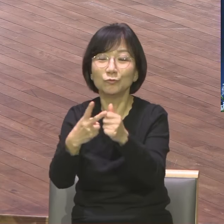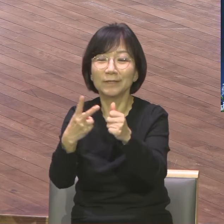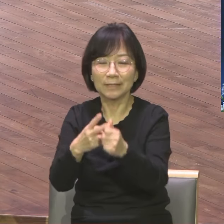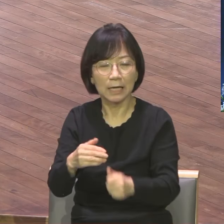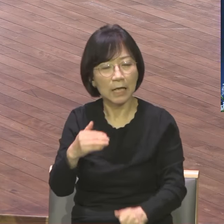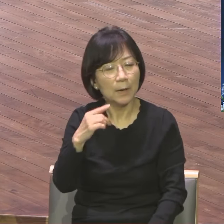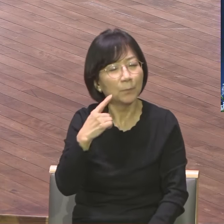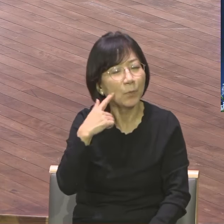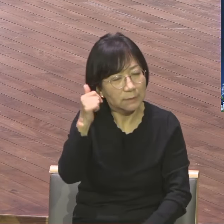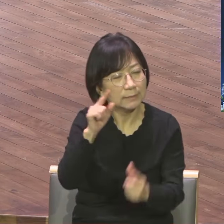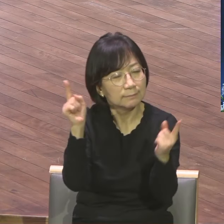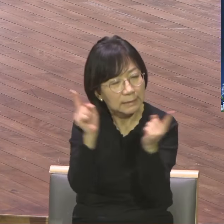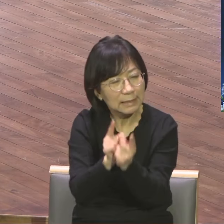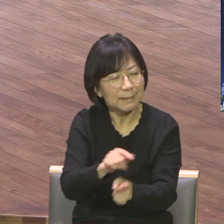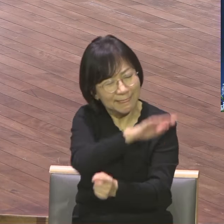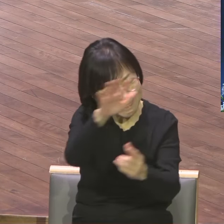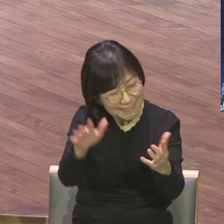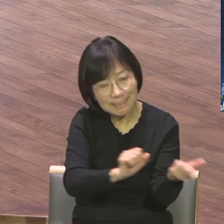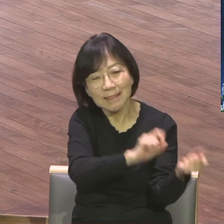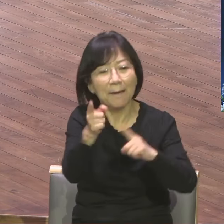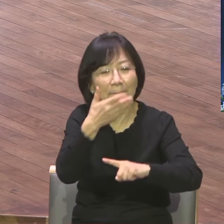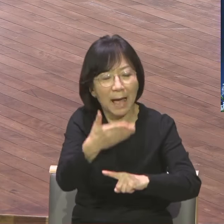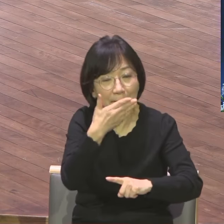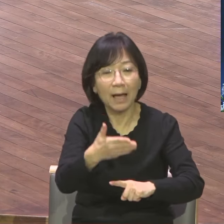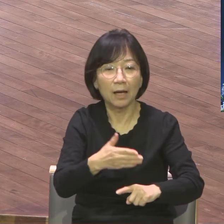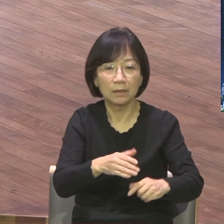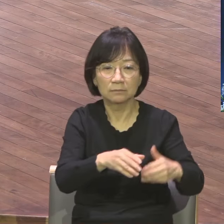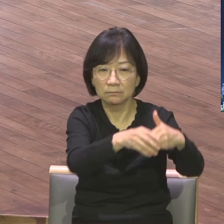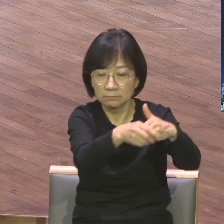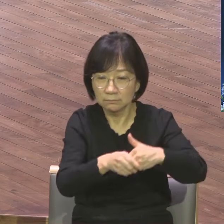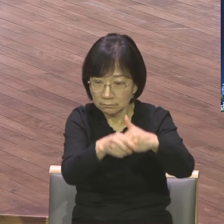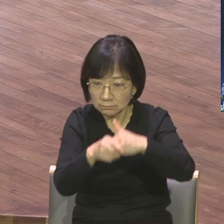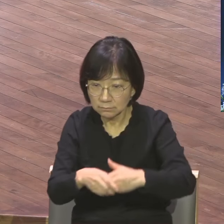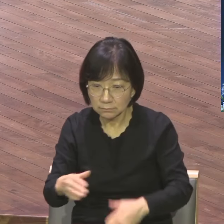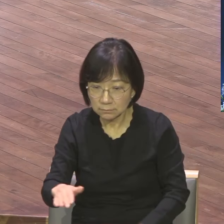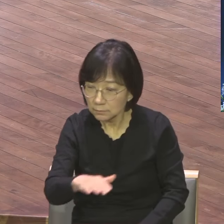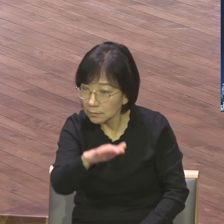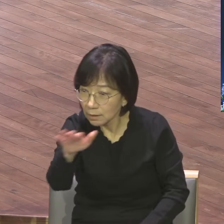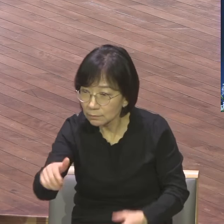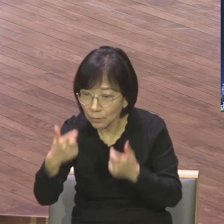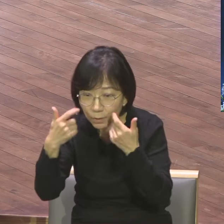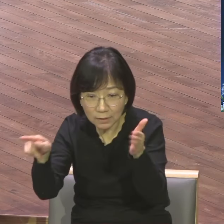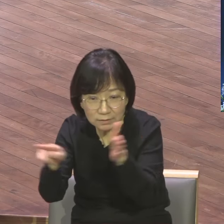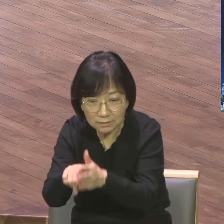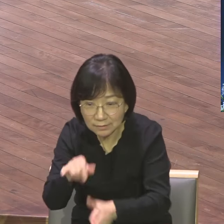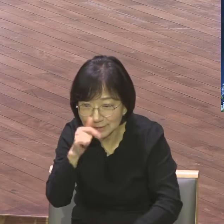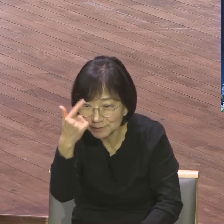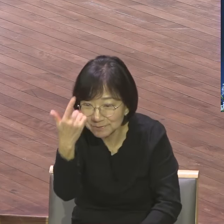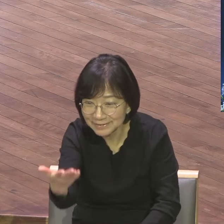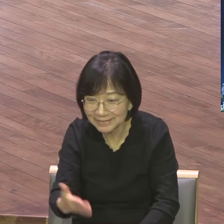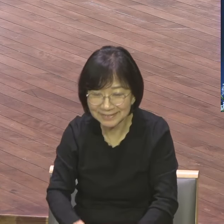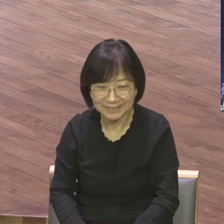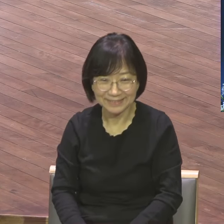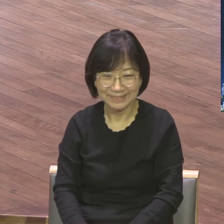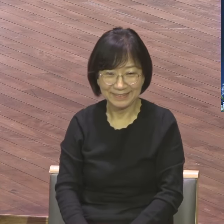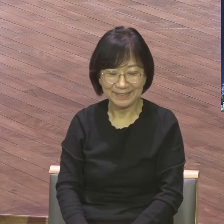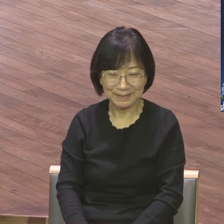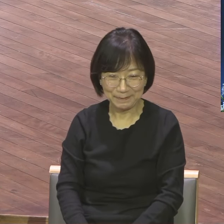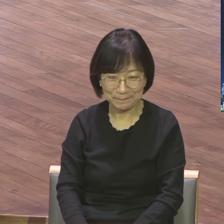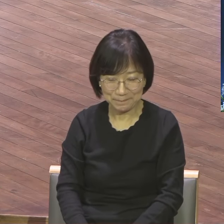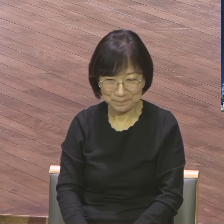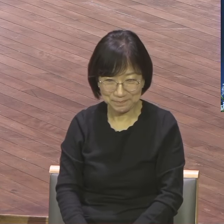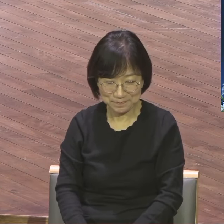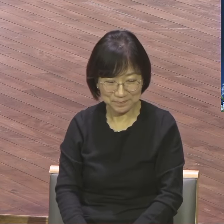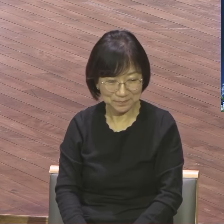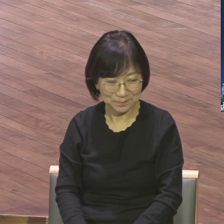거예요. 목사님 만나면 다 산다는 거예요. 여러분 그런 확신이 없습니까? 교회에 대한 확신이 없습니까? 강단에 대한 확신이